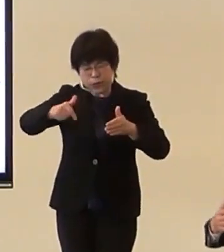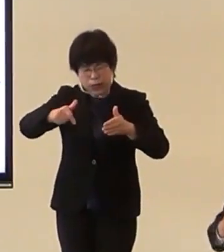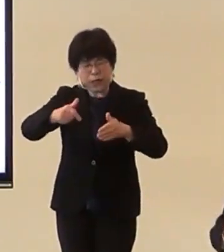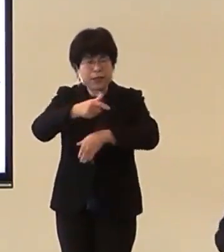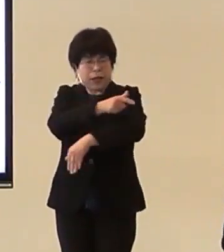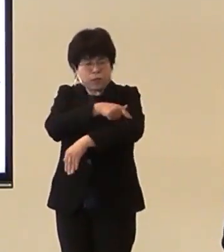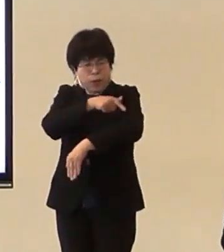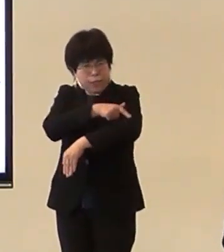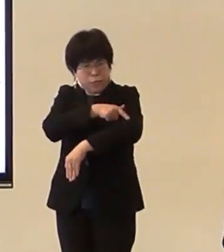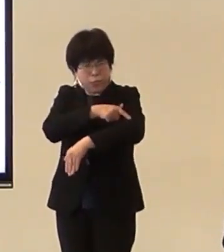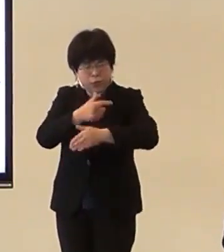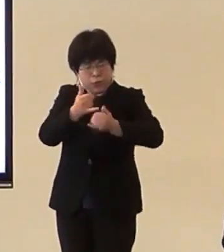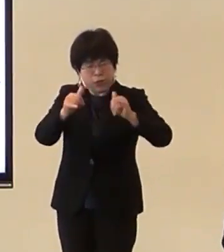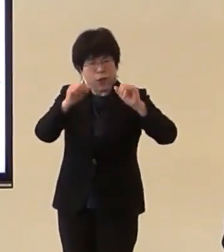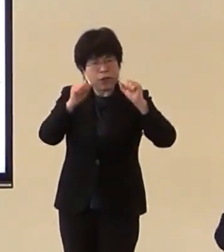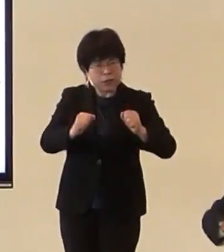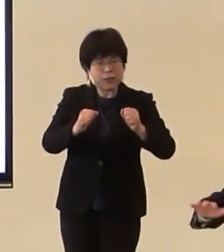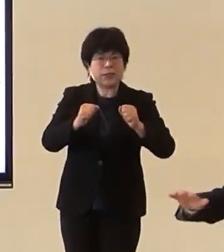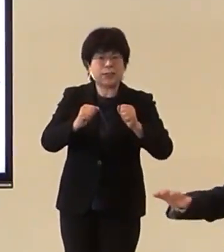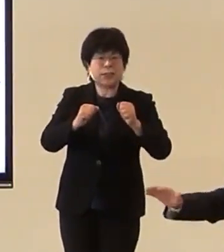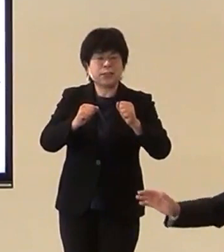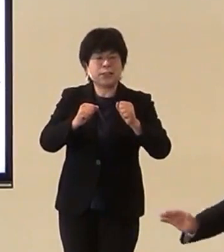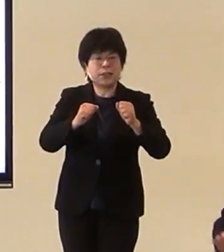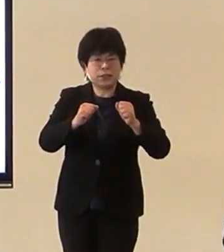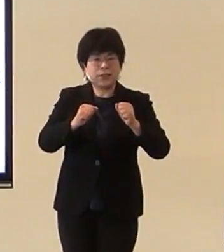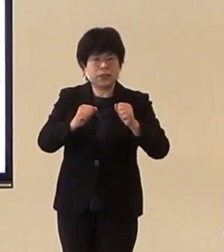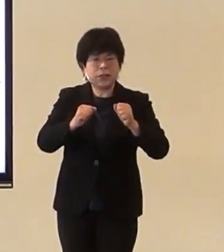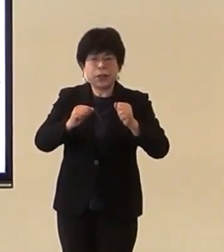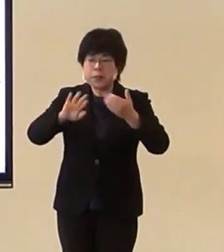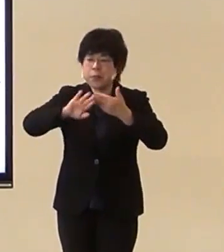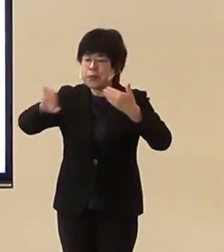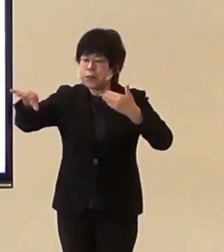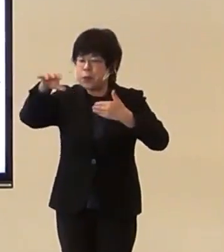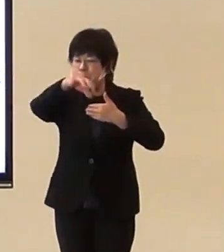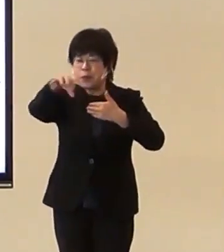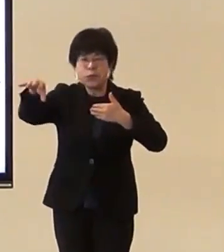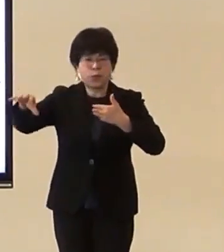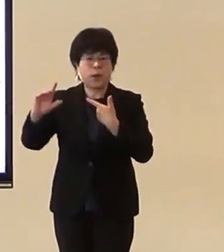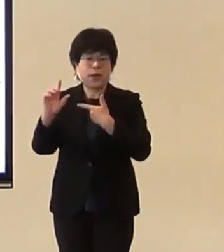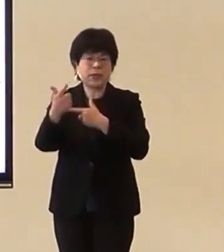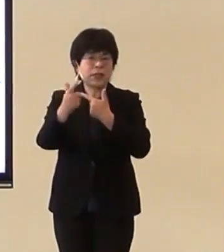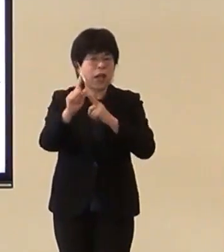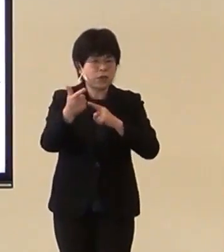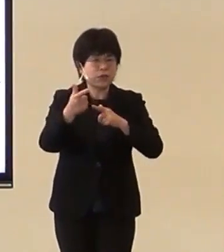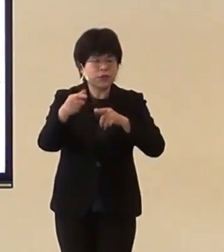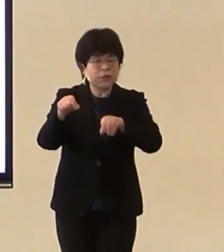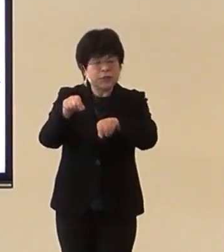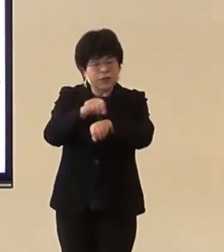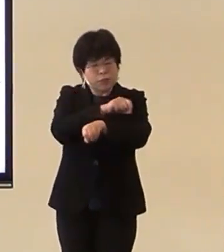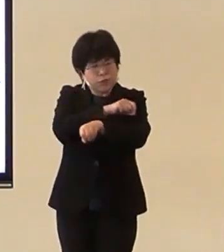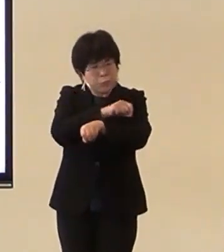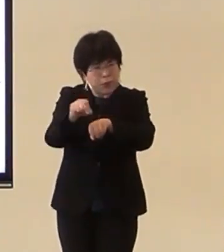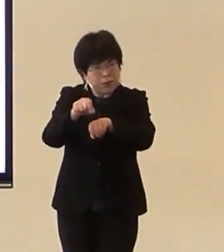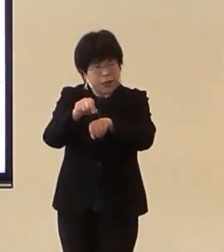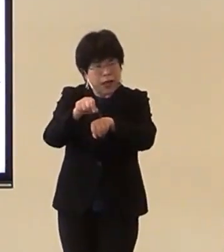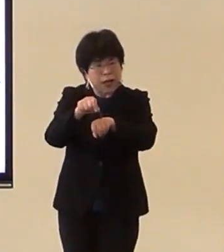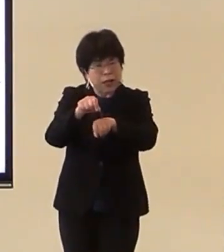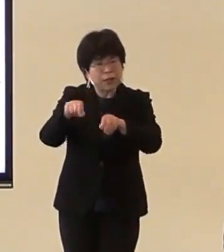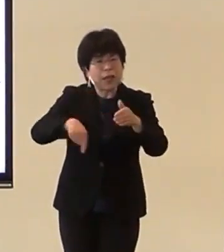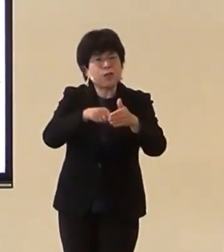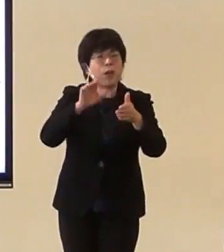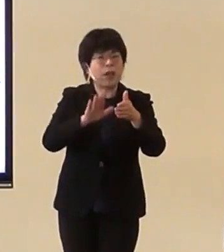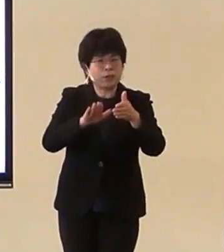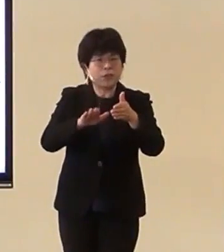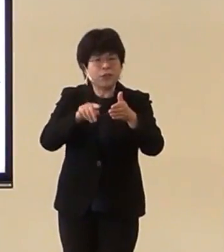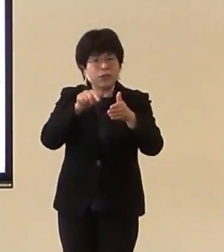た独特のやっぱりね、ちょっと郊外とは違うというところで独特のことがあると思うんですね。ですからそういう形に